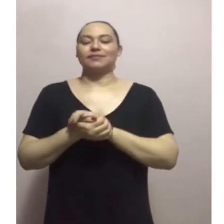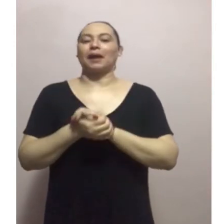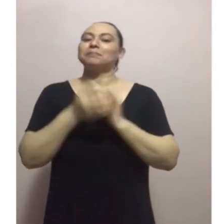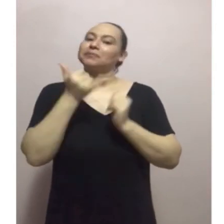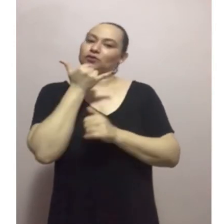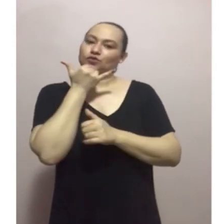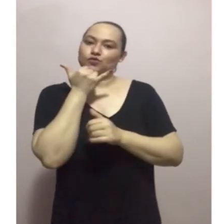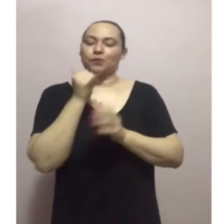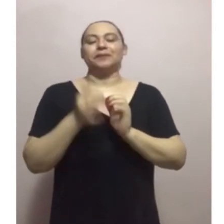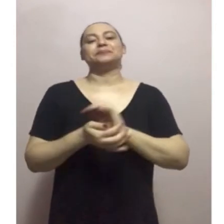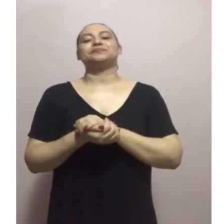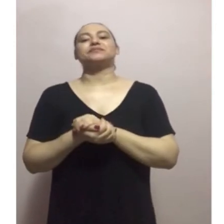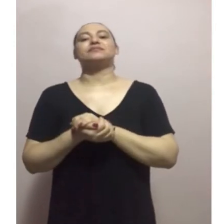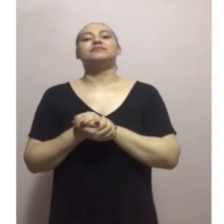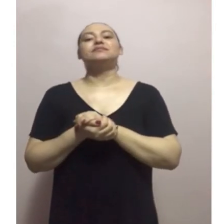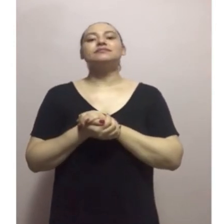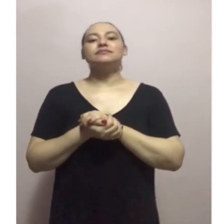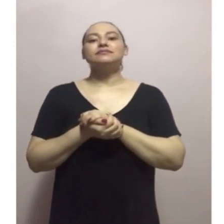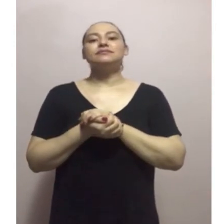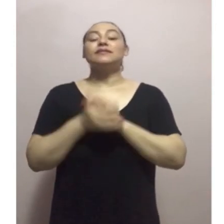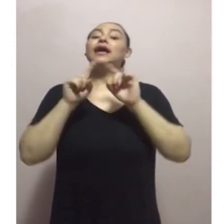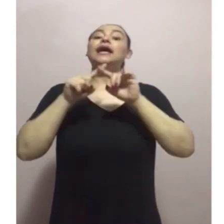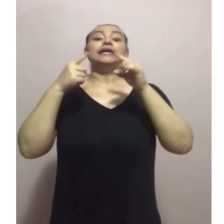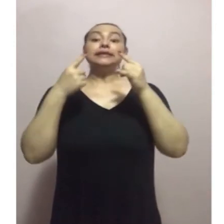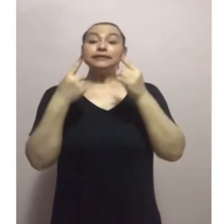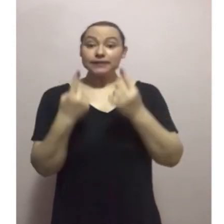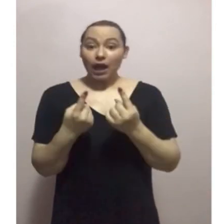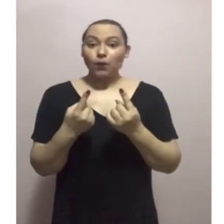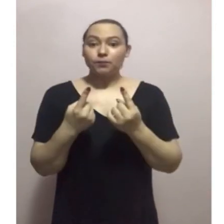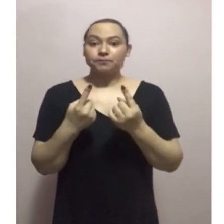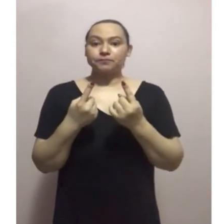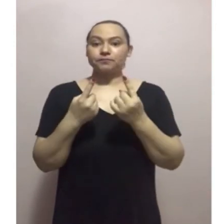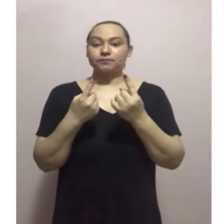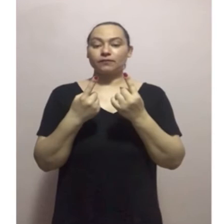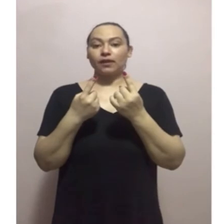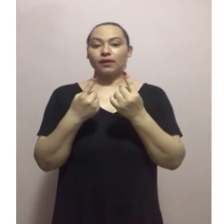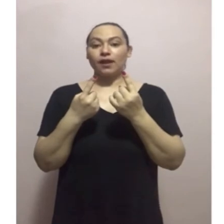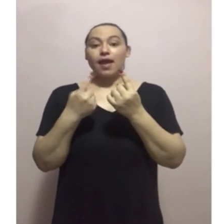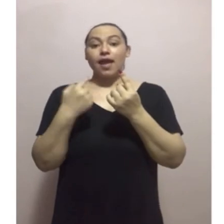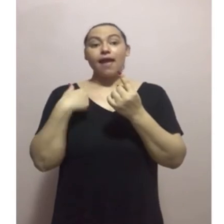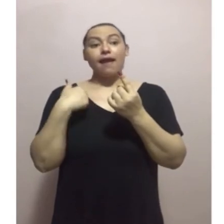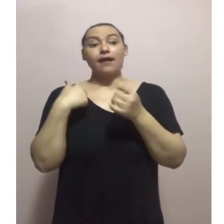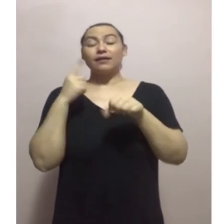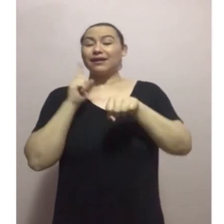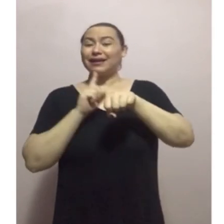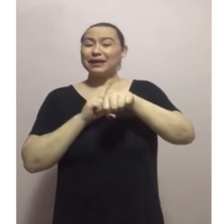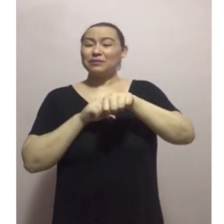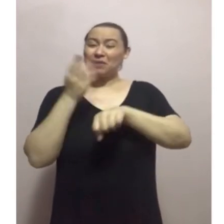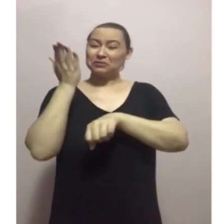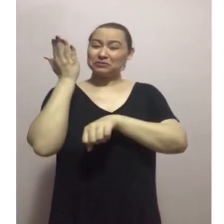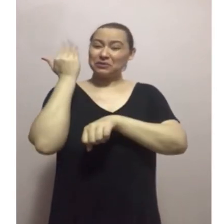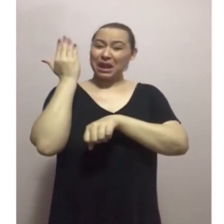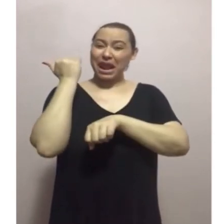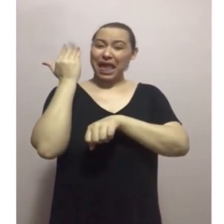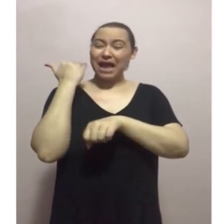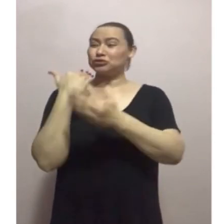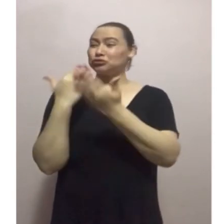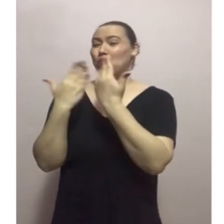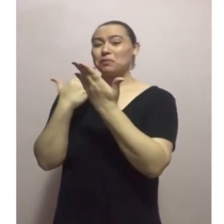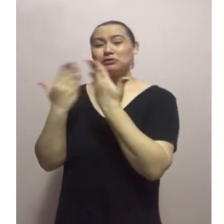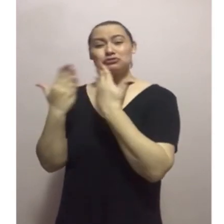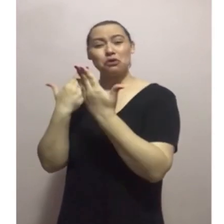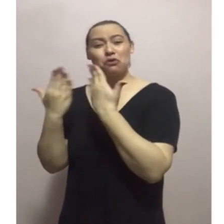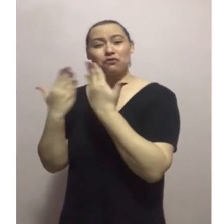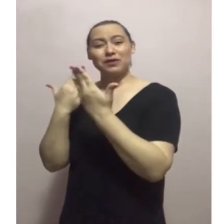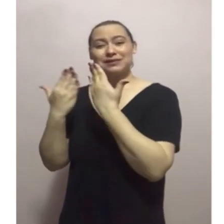É, tá. Então, e aí, assim, naquele momento a gente começou a